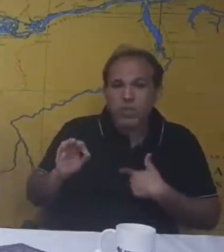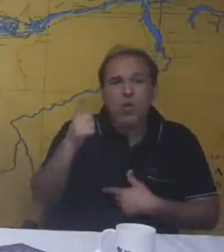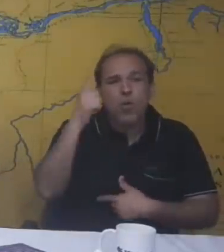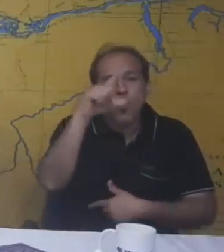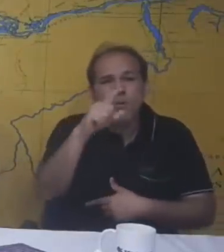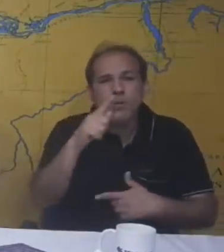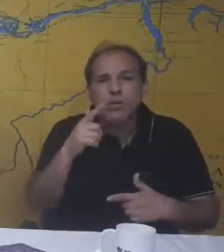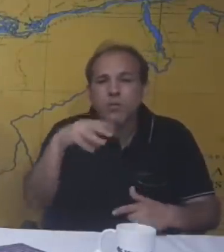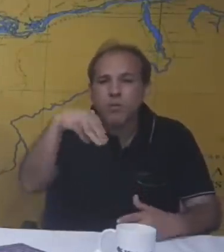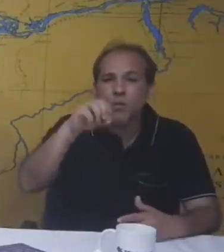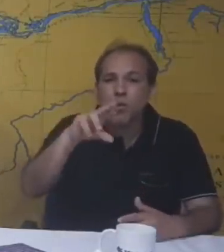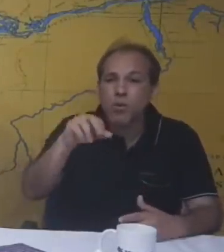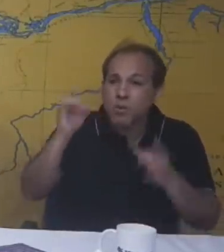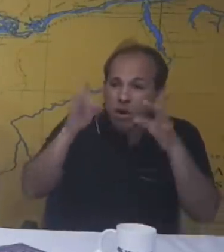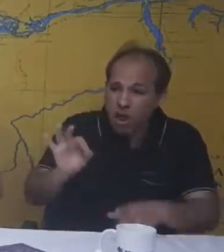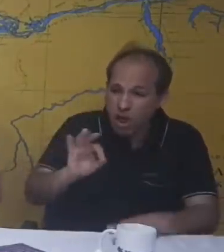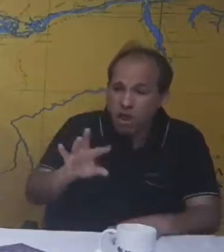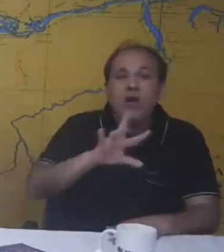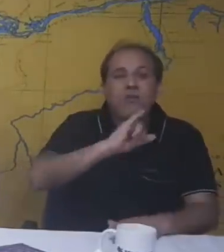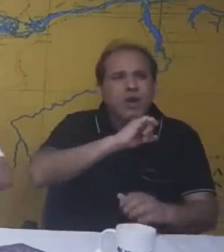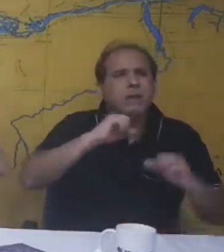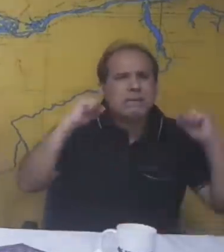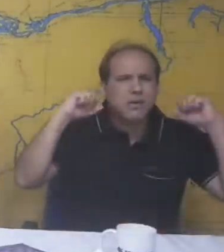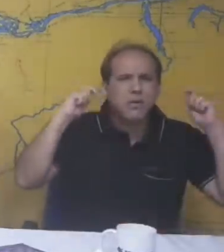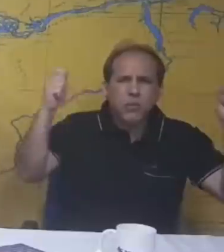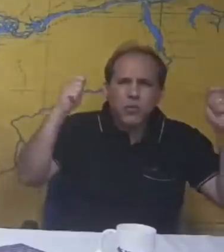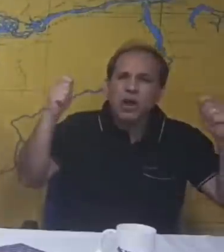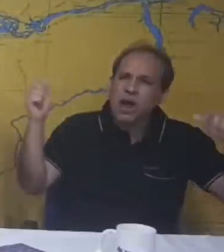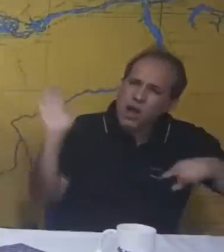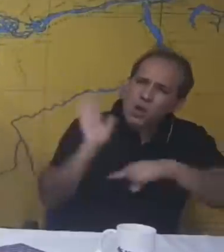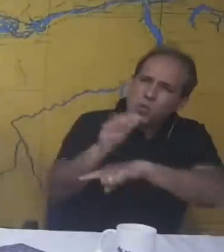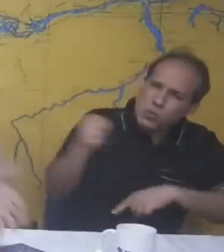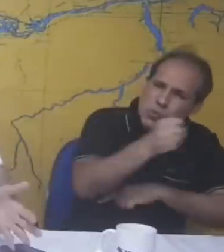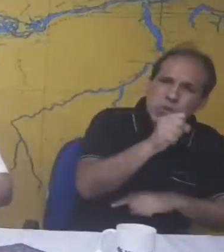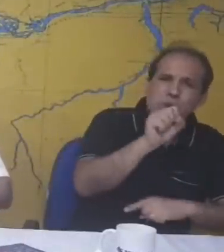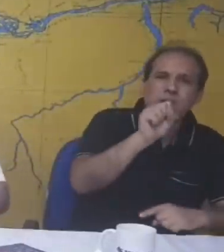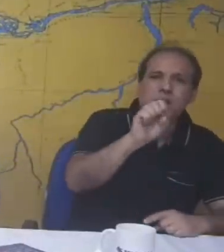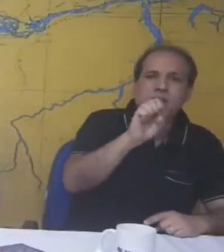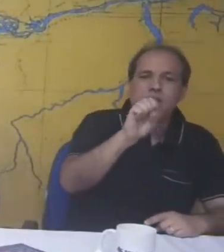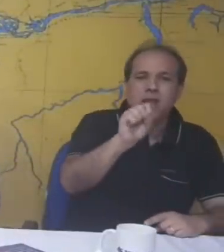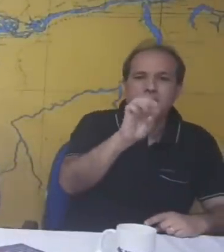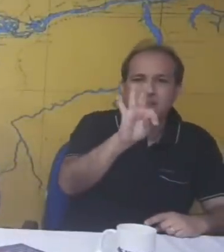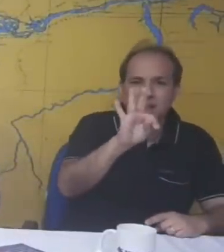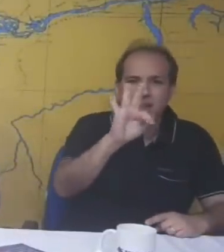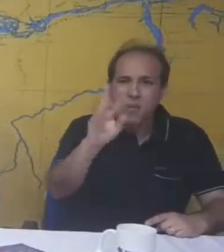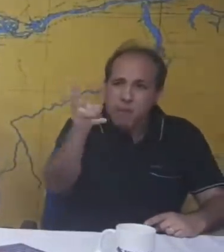conosco, não tivesse tido demissão, hoje estaria o pessoal fazendo uma onda terrível, né? Moro no Supremo ou não tem voto em 22?